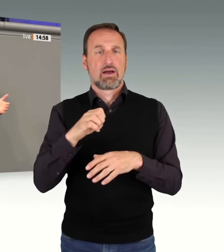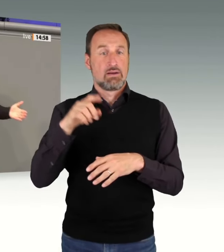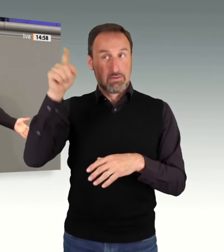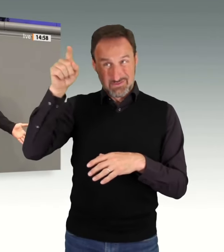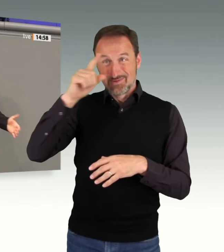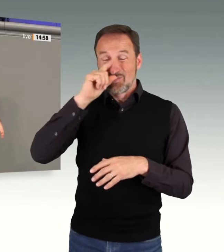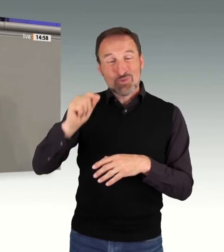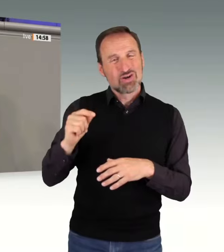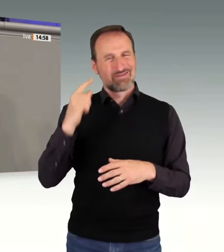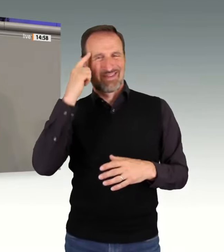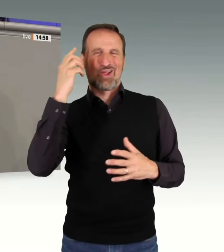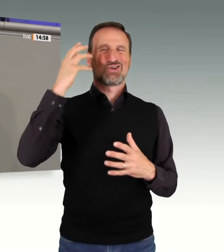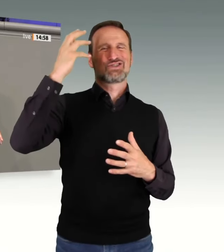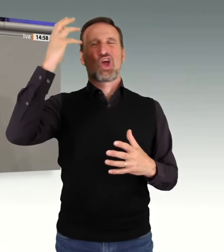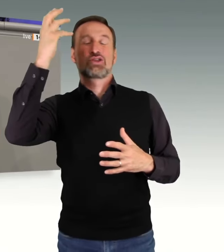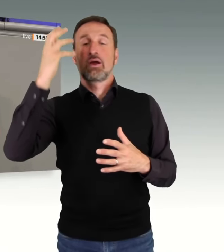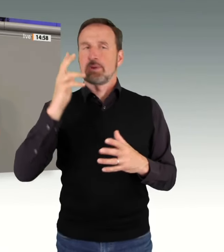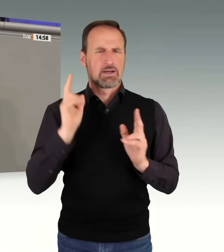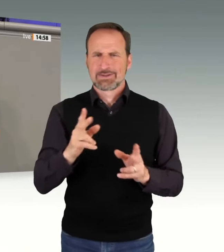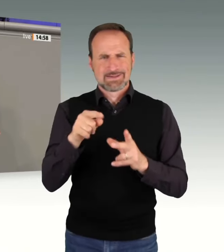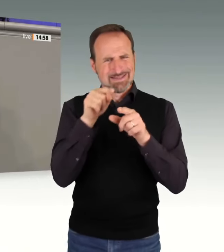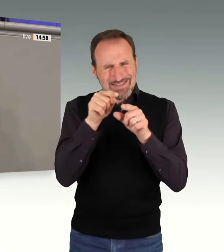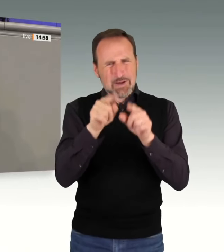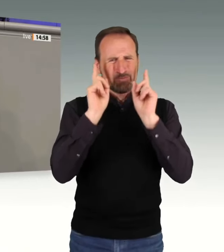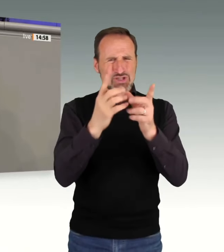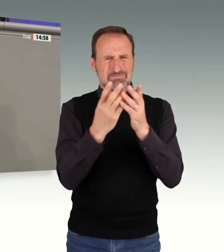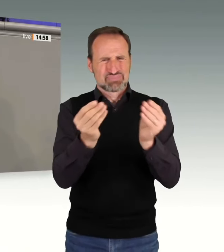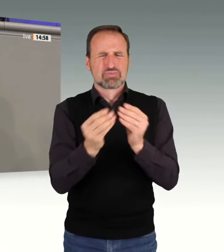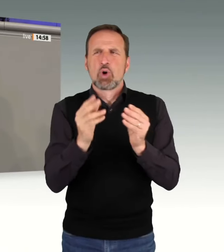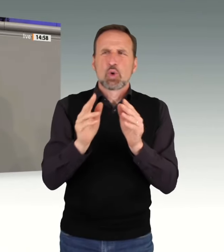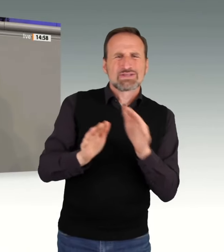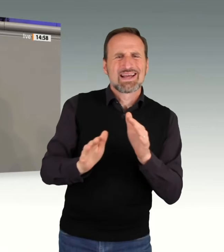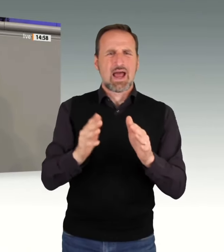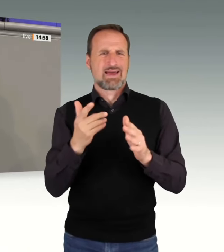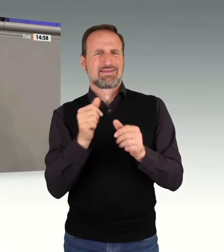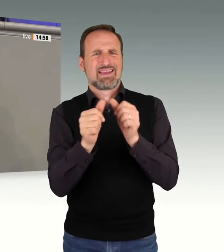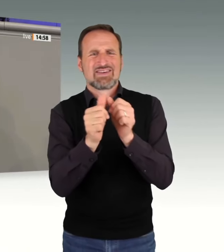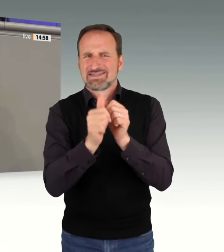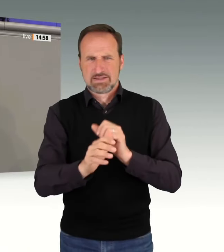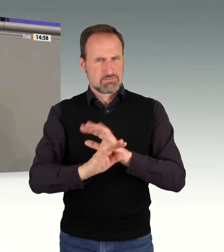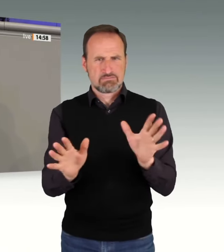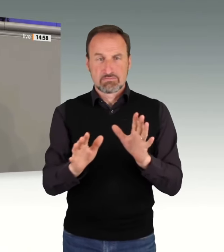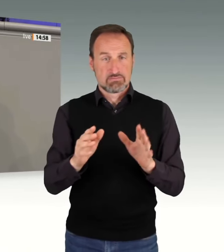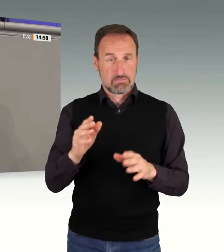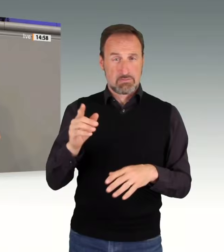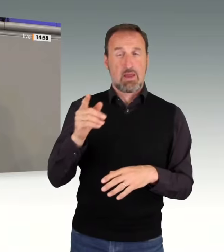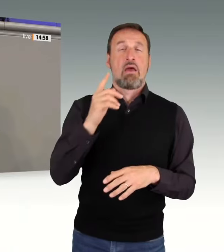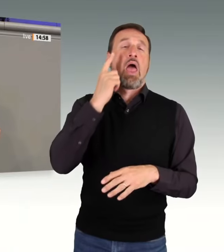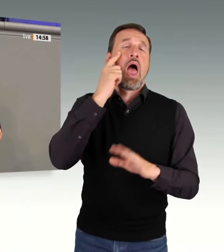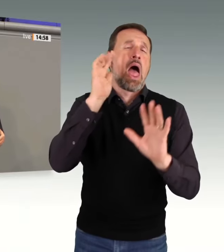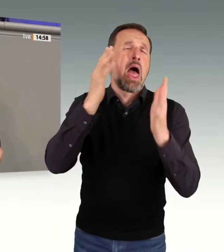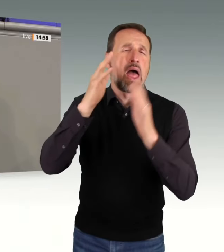für Ihre Einstellung gegenüber unseren Menschen, die Sie beherbergt haben von Anfang des Krieges. Das werden wir